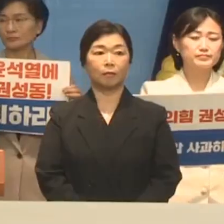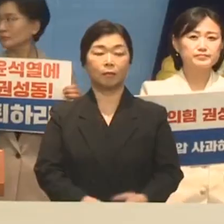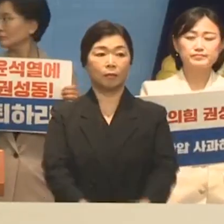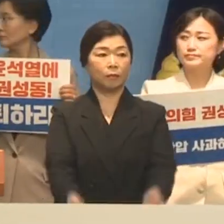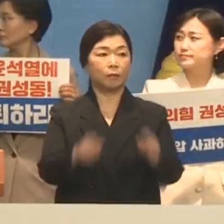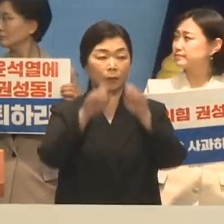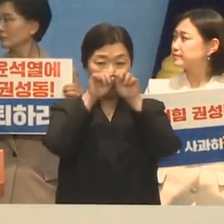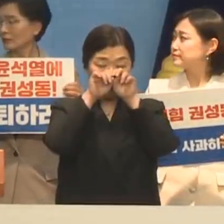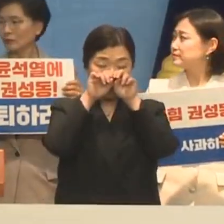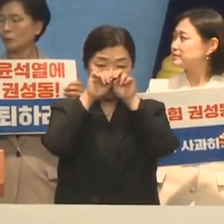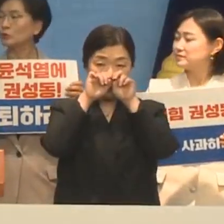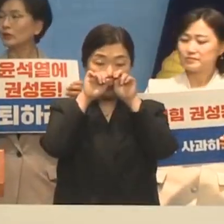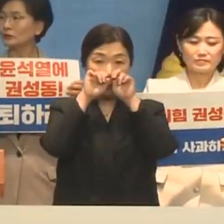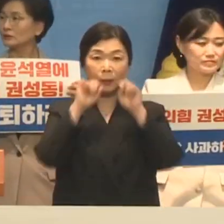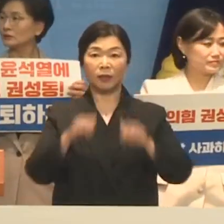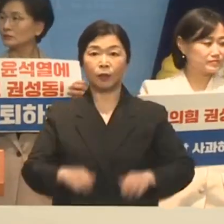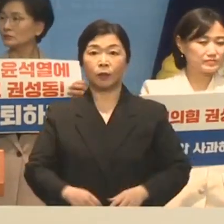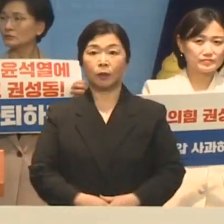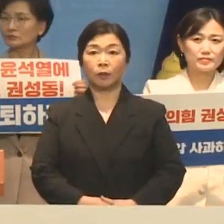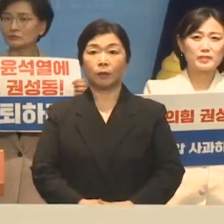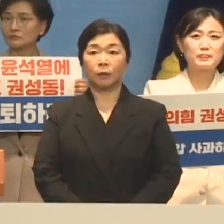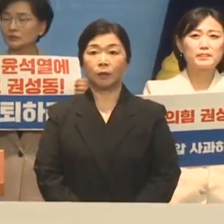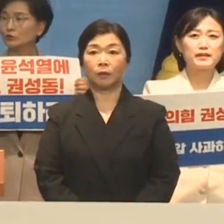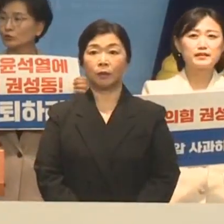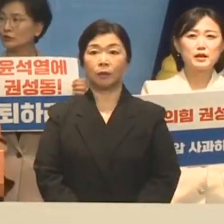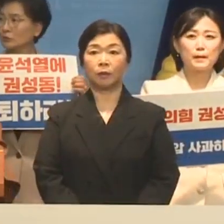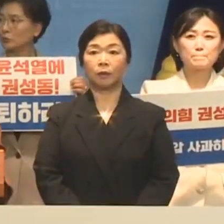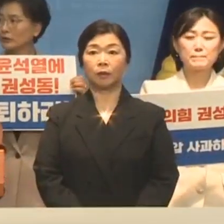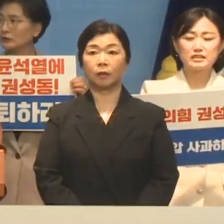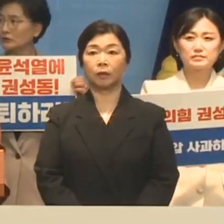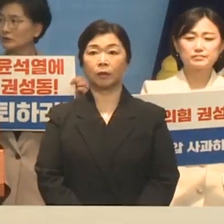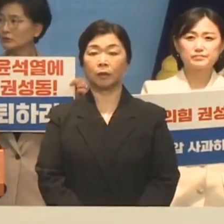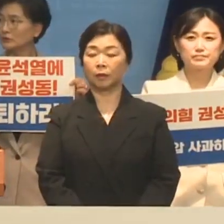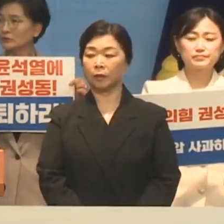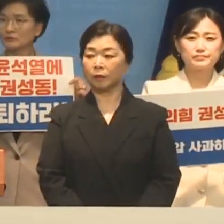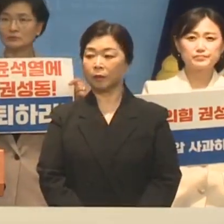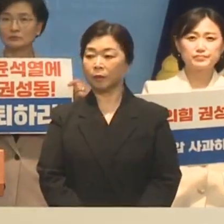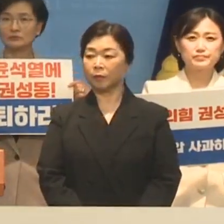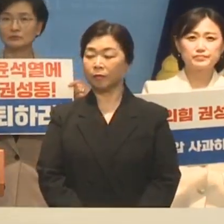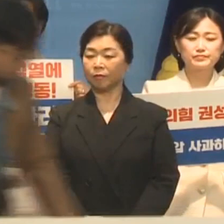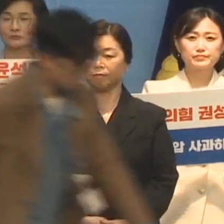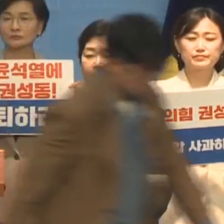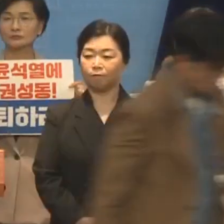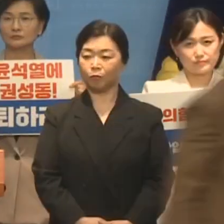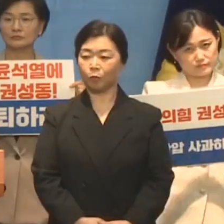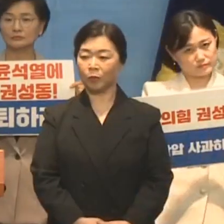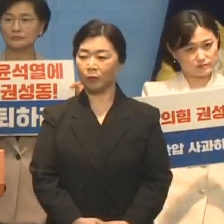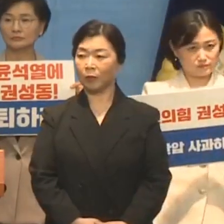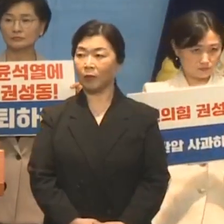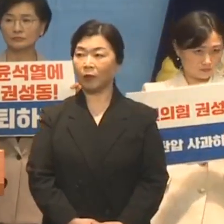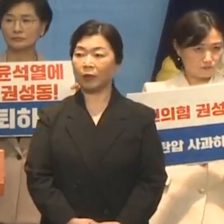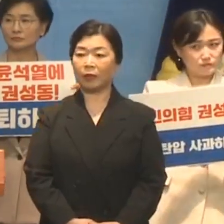우리 둘이만 뒤가 있네. 보디가드. 이수진의 보디가드.